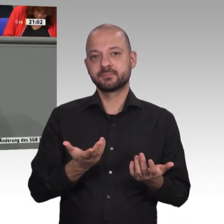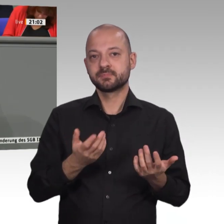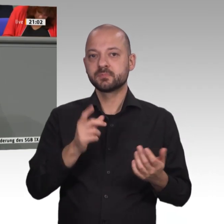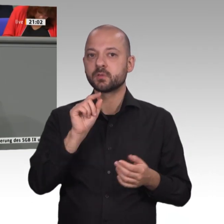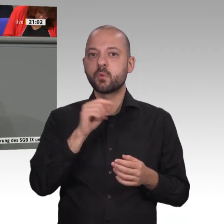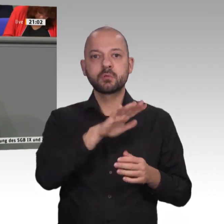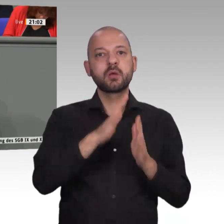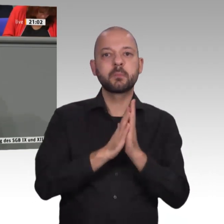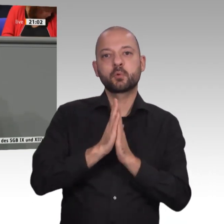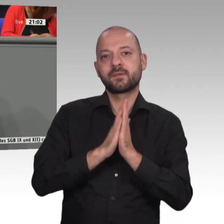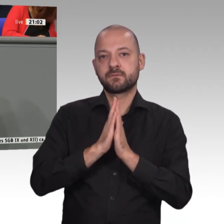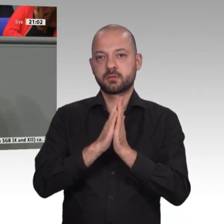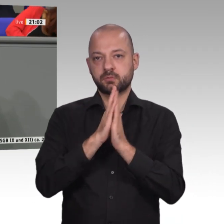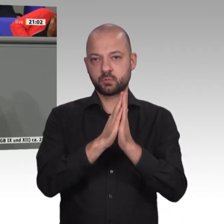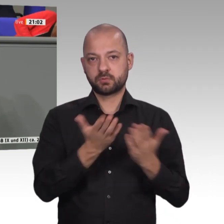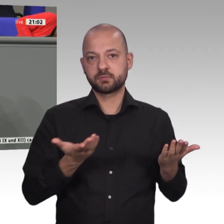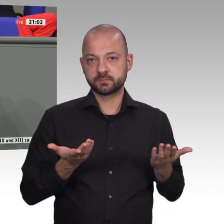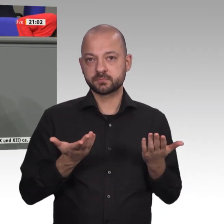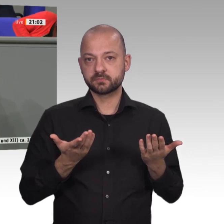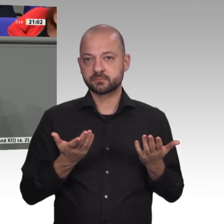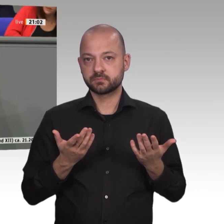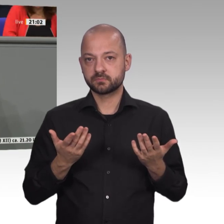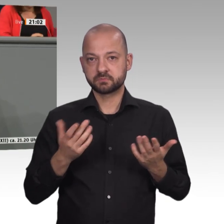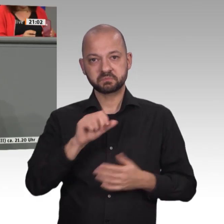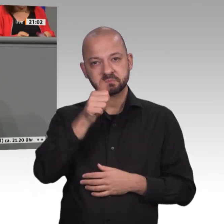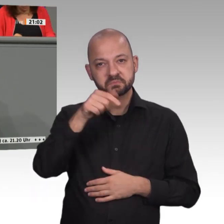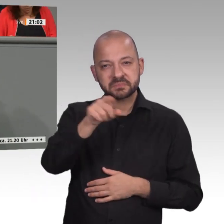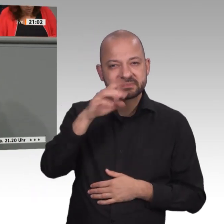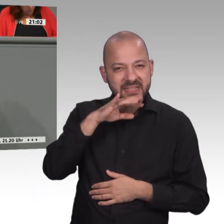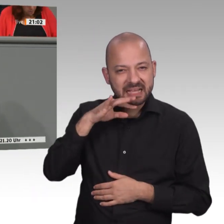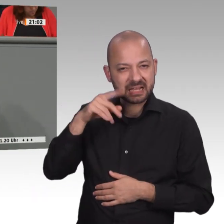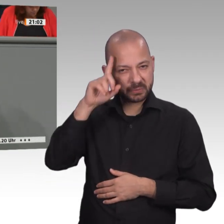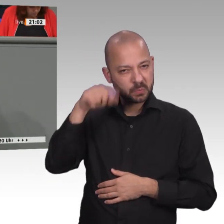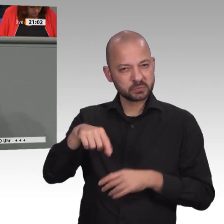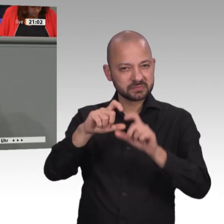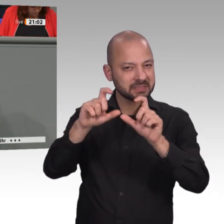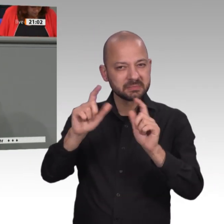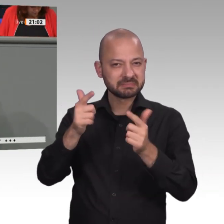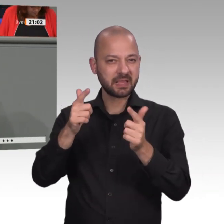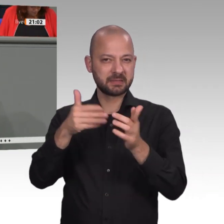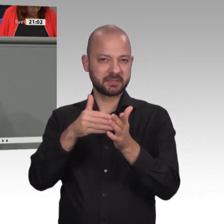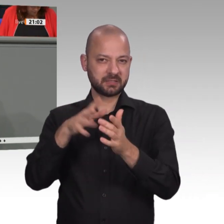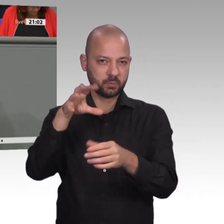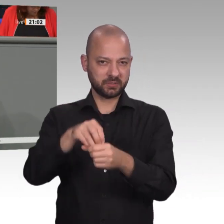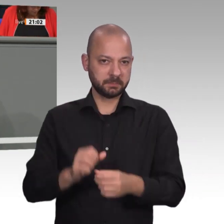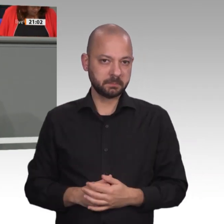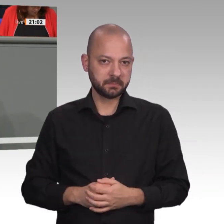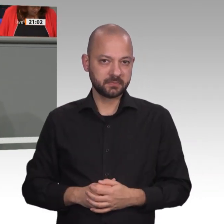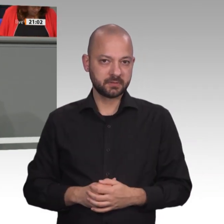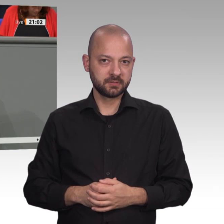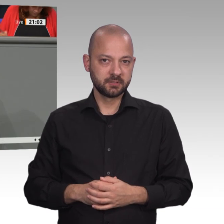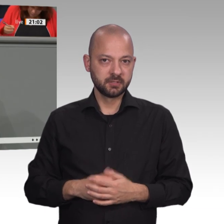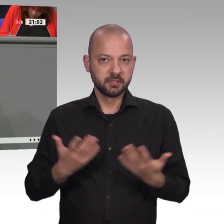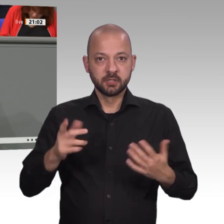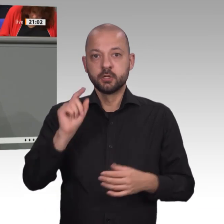Deutschland die Einhaltung der Behindertenrechtskonvention, welche sie im Jahr 2009 unterschrieben hat, erreicht. Diese Verpflichtung gegenüber